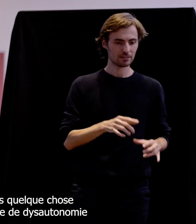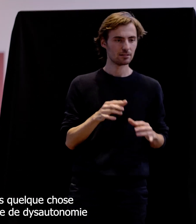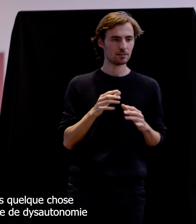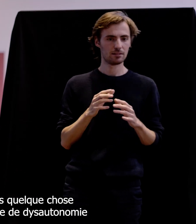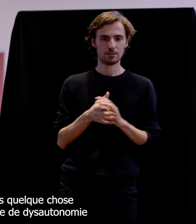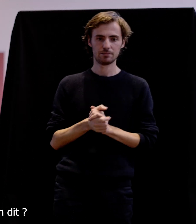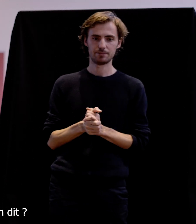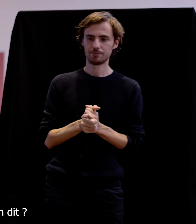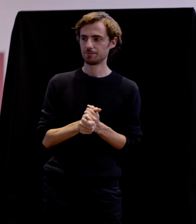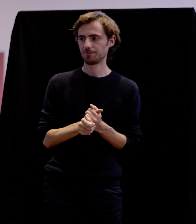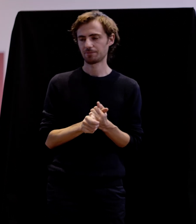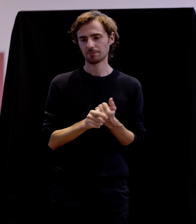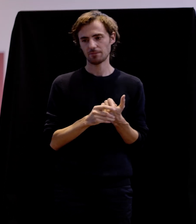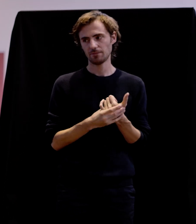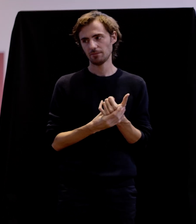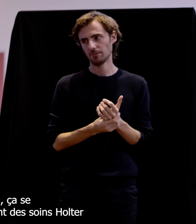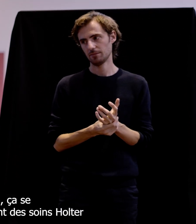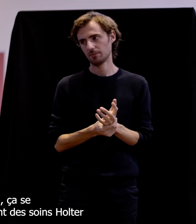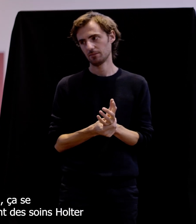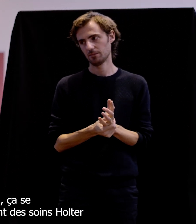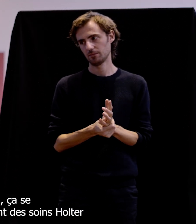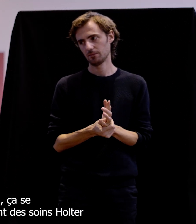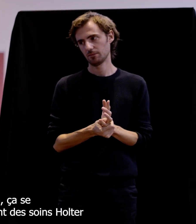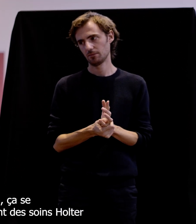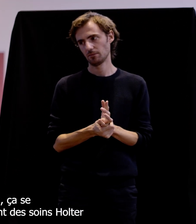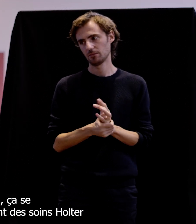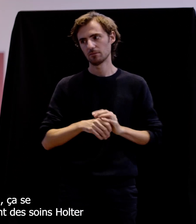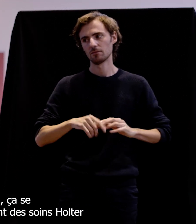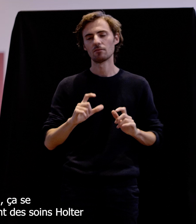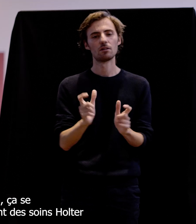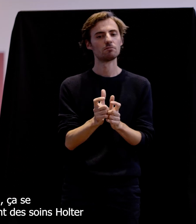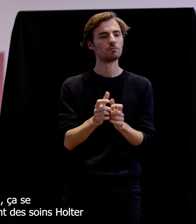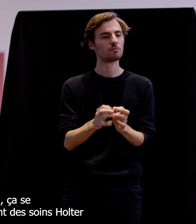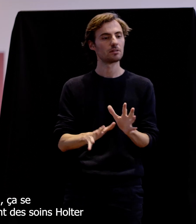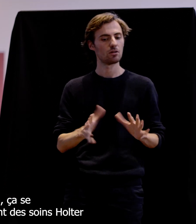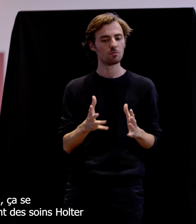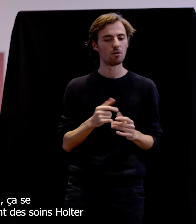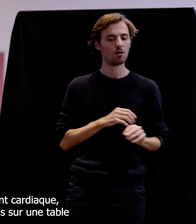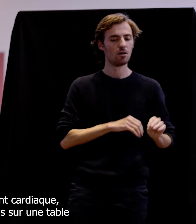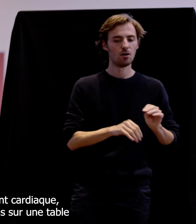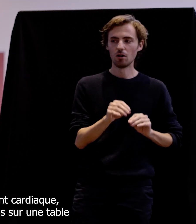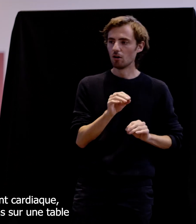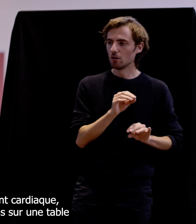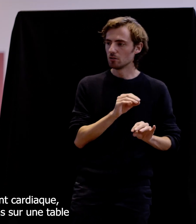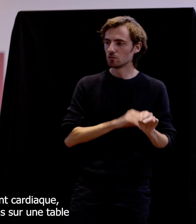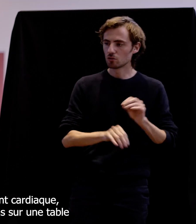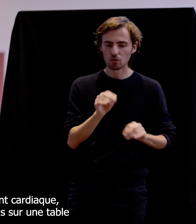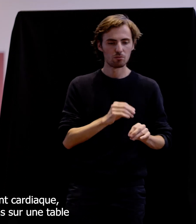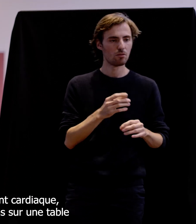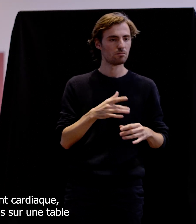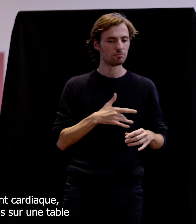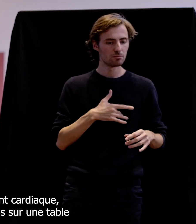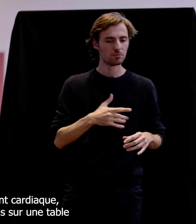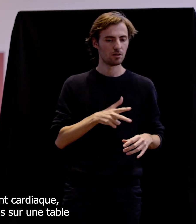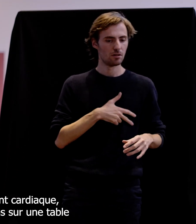symptômes de dysautonomie, comme on dit. Et donc, ça se diagnostique en faisant soins à Holter, en enregistrement cardiaque,